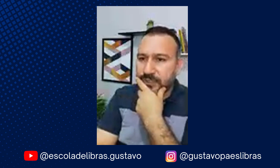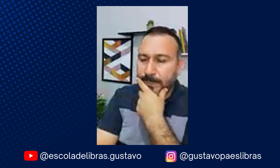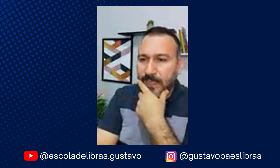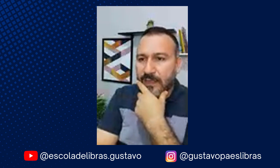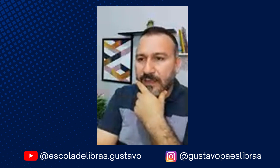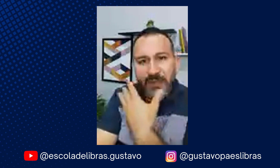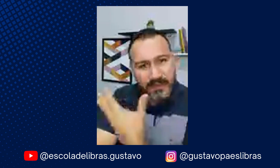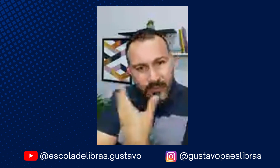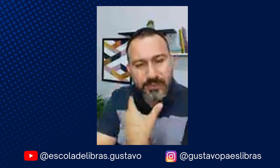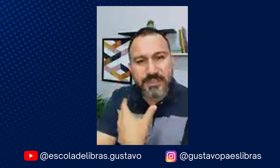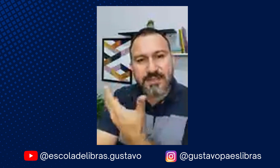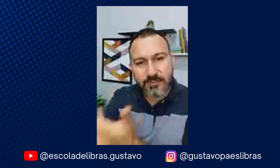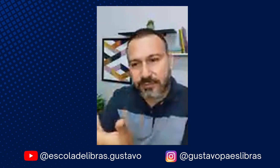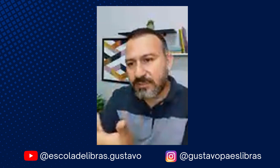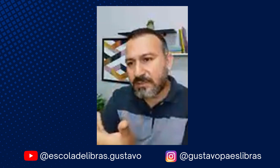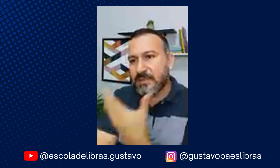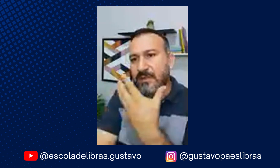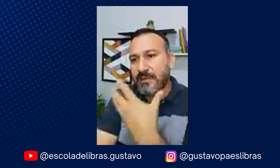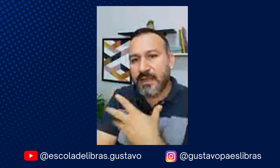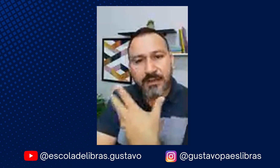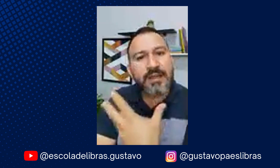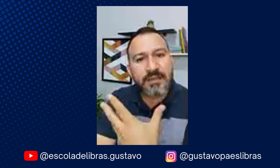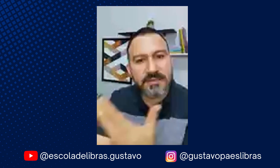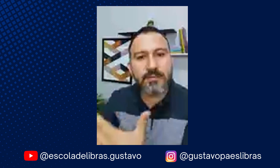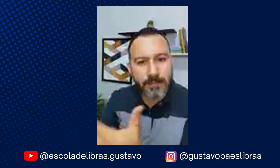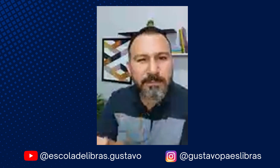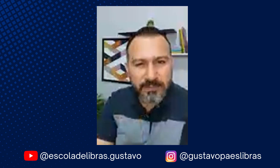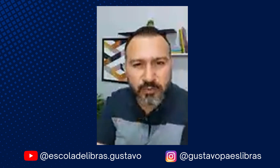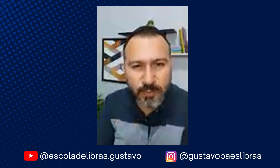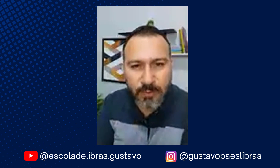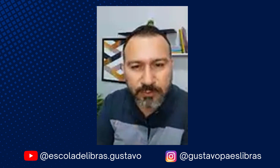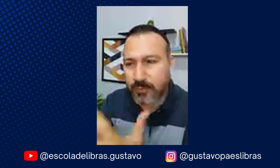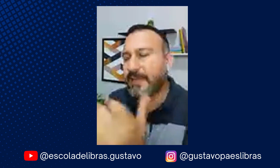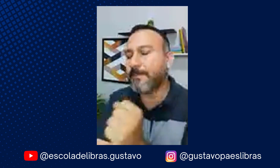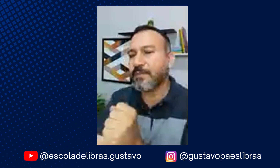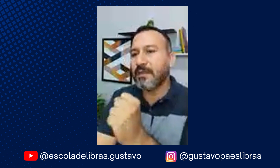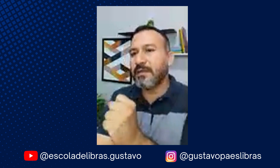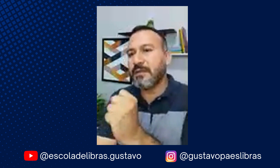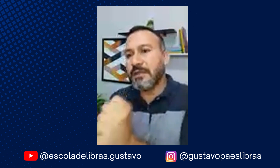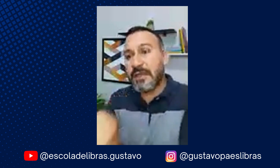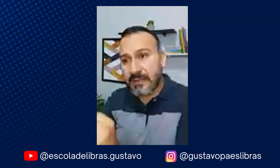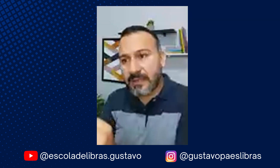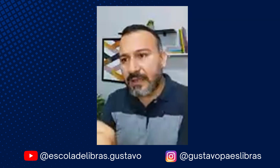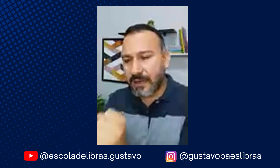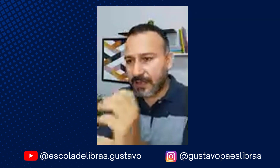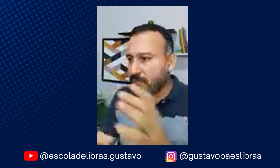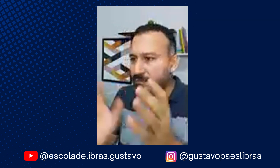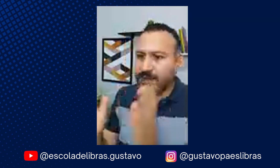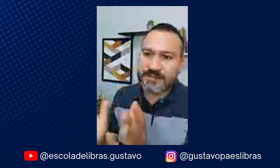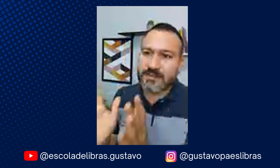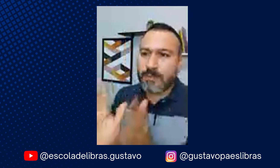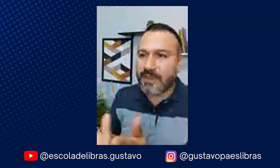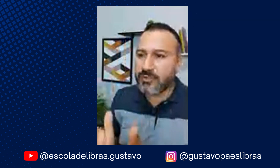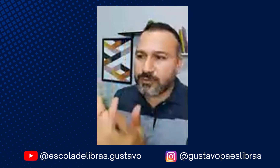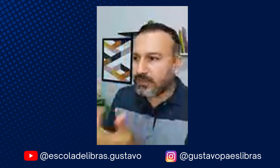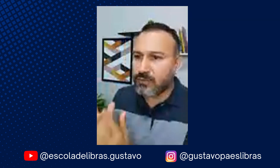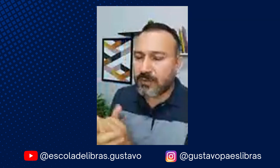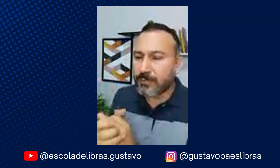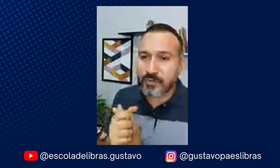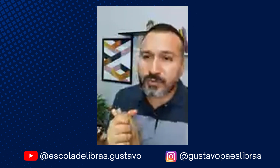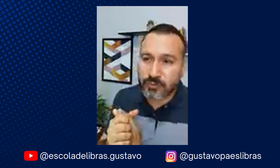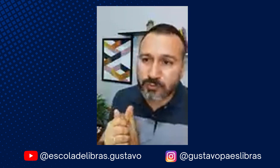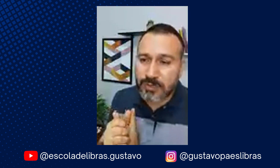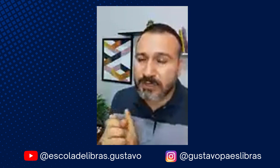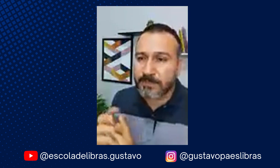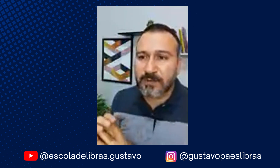pessoa surda. Questões de saúde é uma questão bem pessoal, não é? E ali, aquela conversa que o médico teve